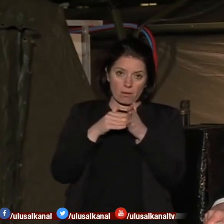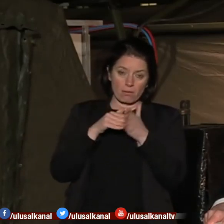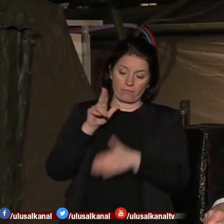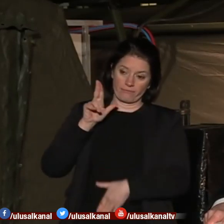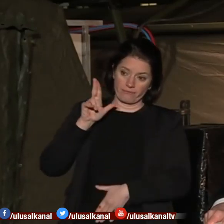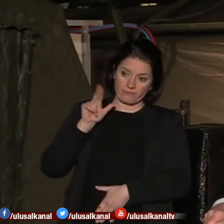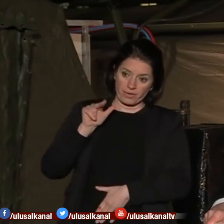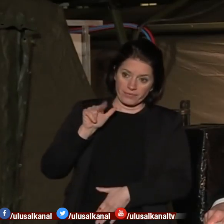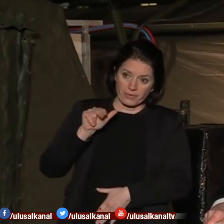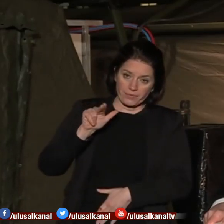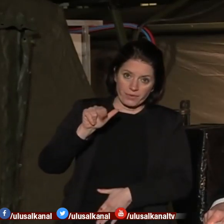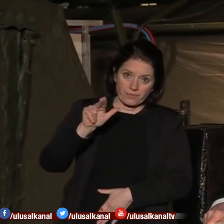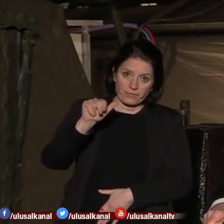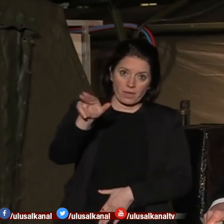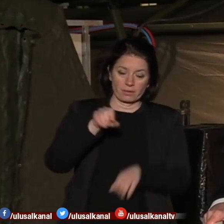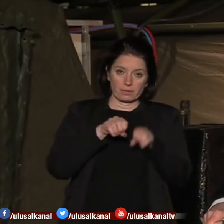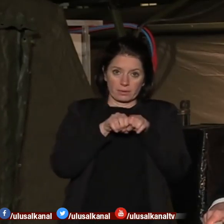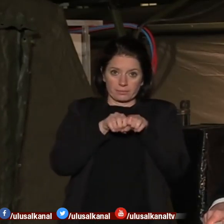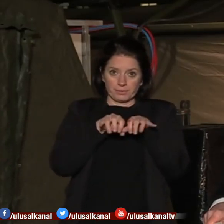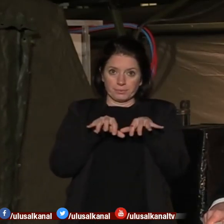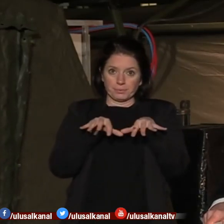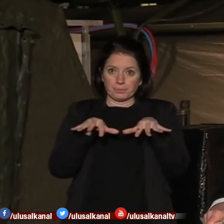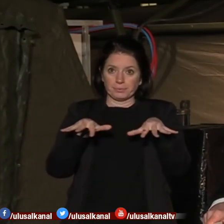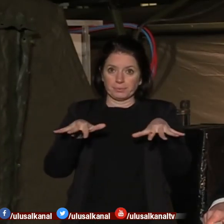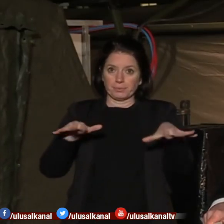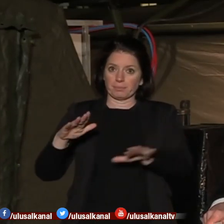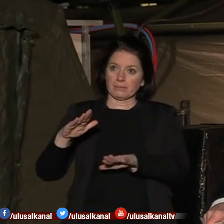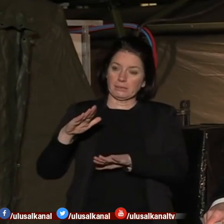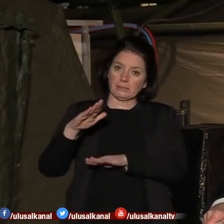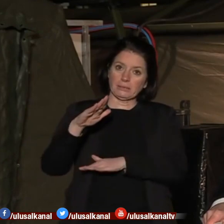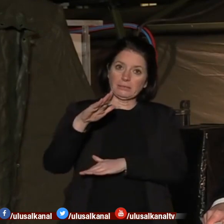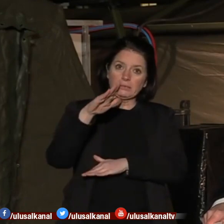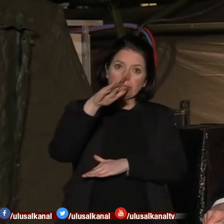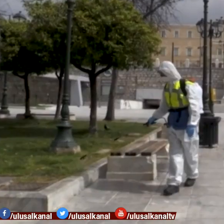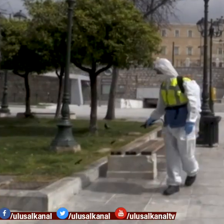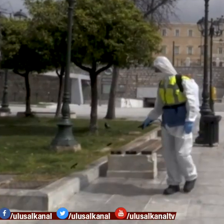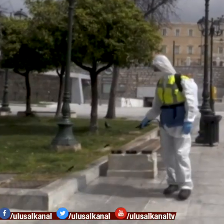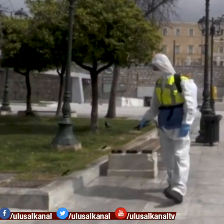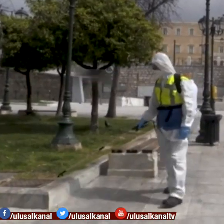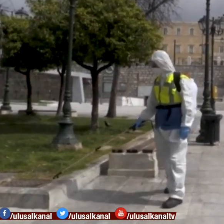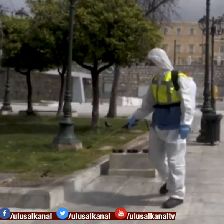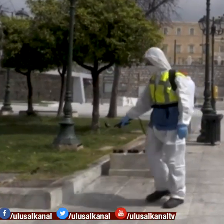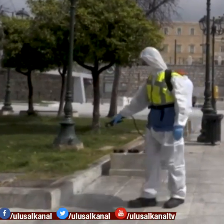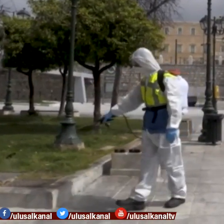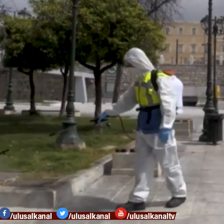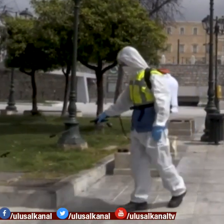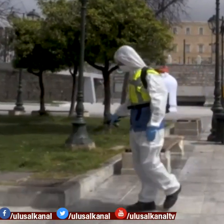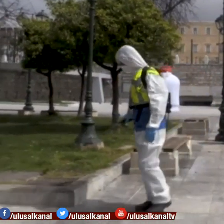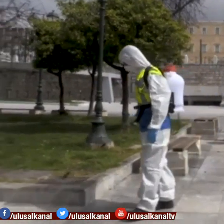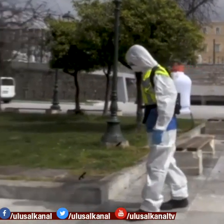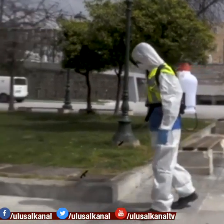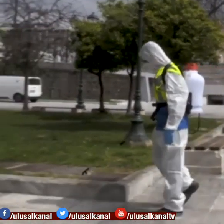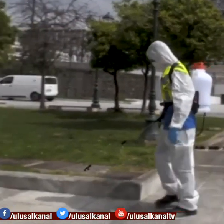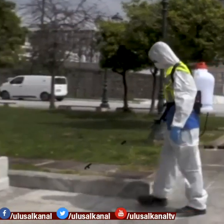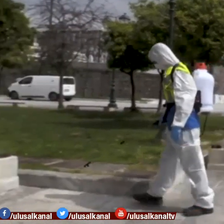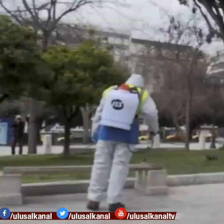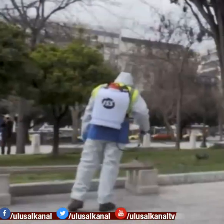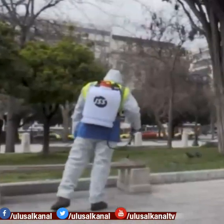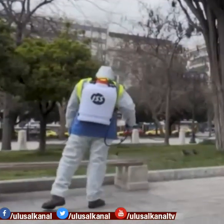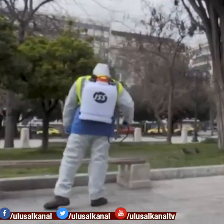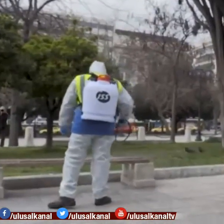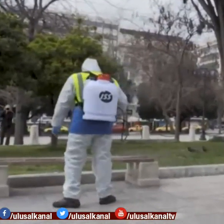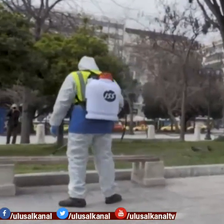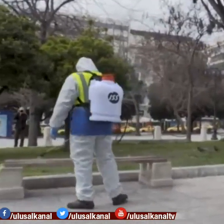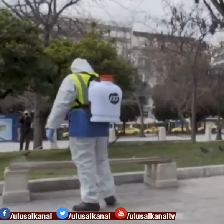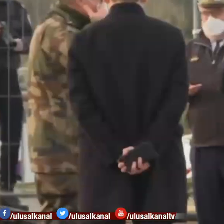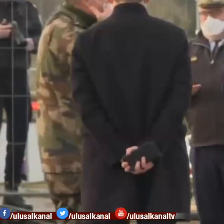bu Speed The lipidemik Edison o CD'si de cuma günü elinde sarayında korunabilir Sen ilişkin